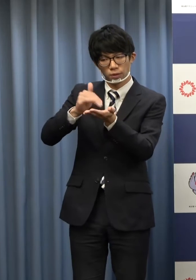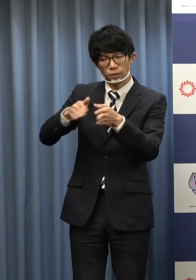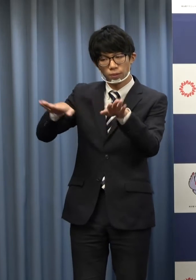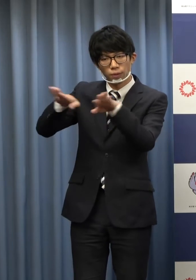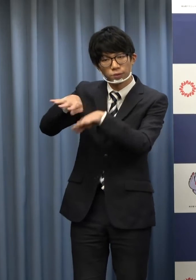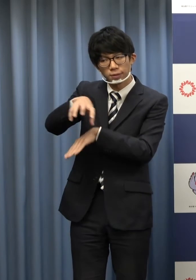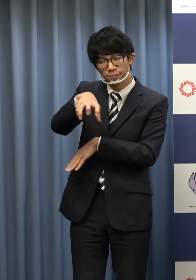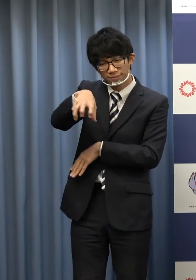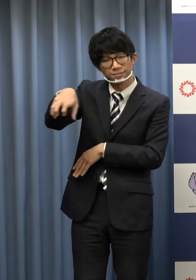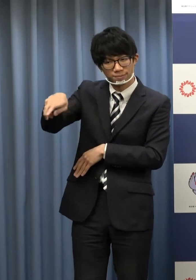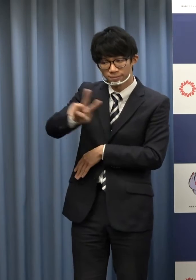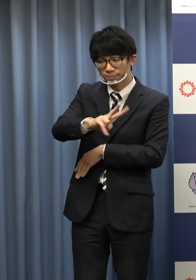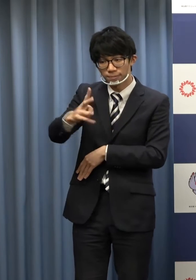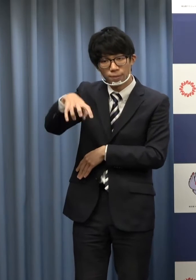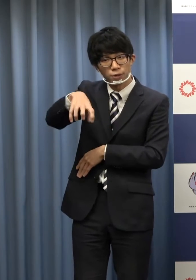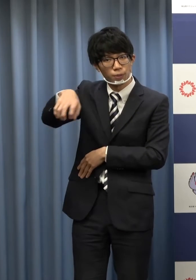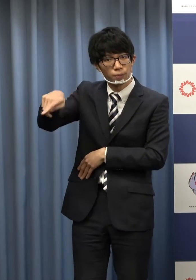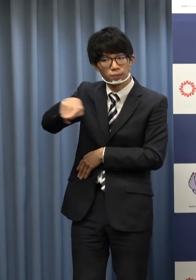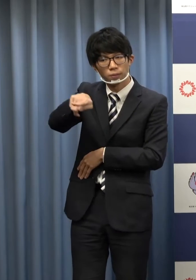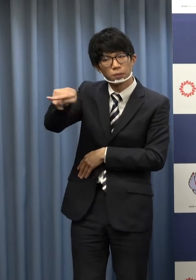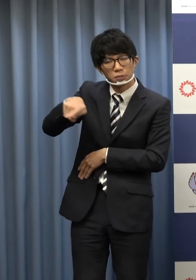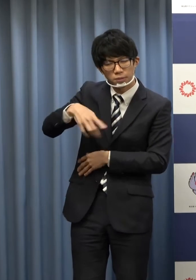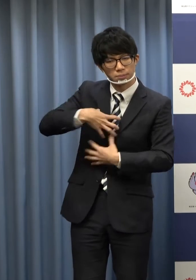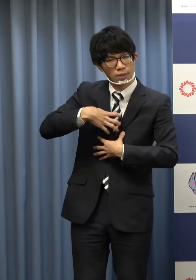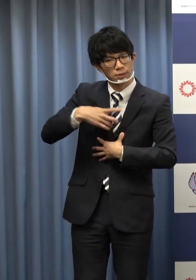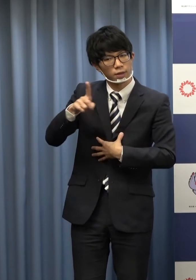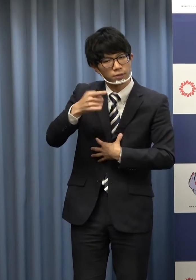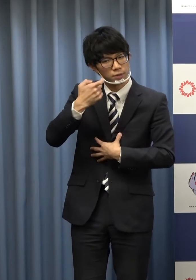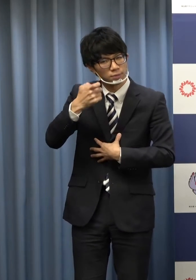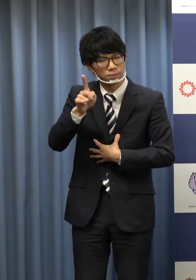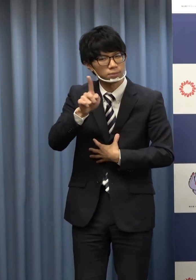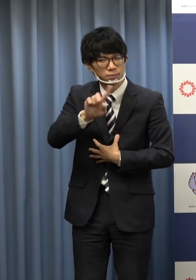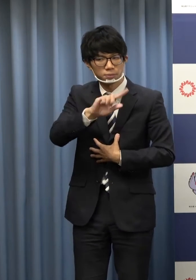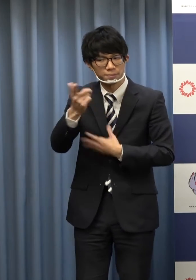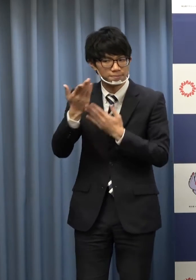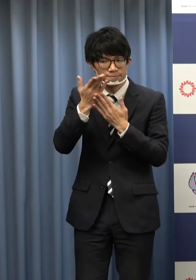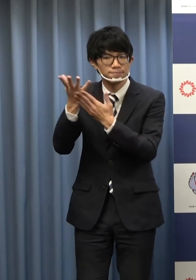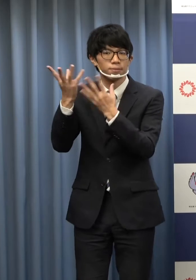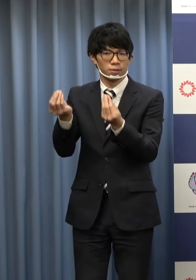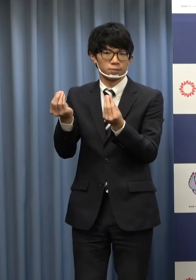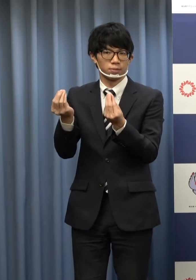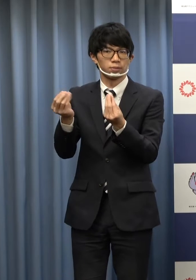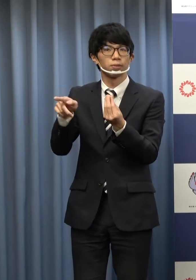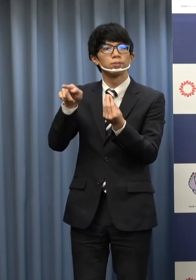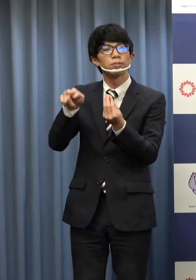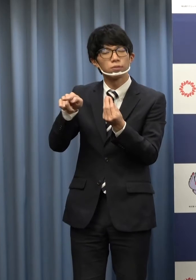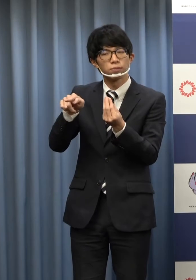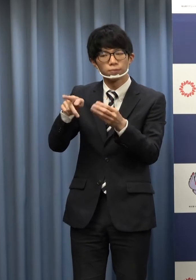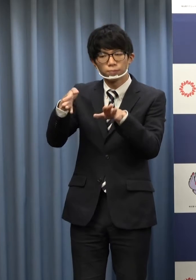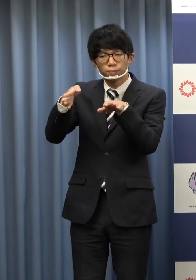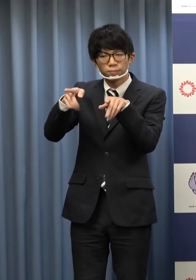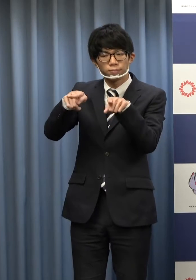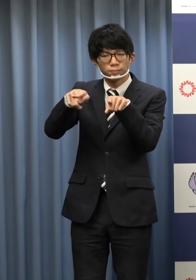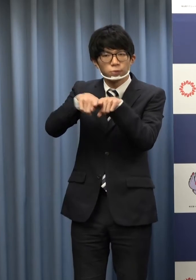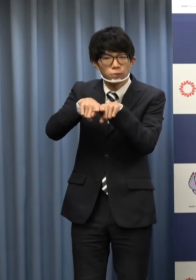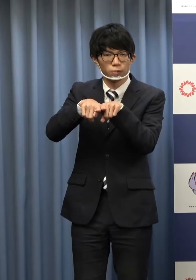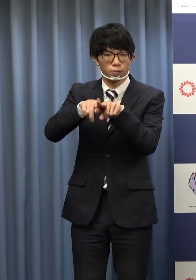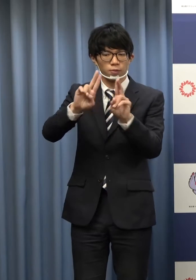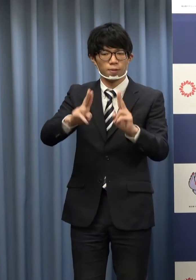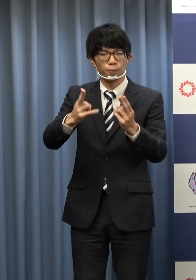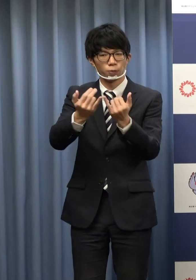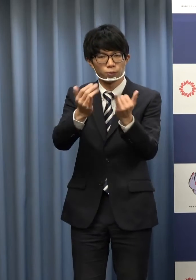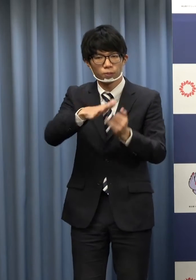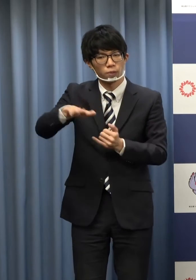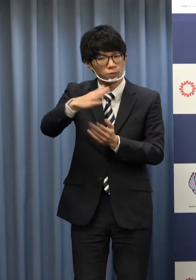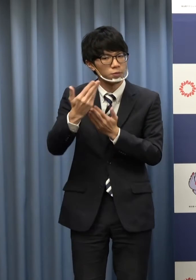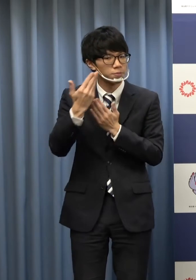か、こういったものがどういったところがあるかということを報告をさせていただき、専門家のご意見をいただいたところ